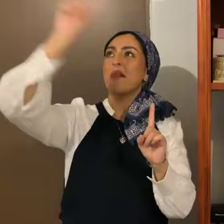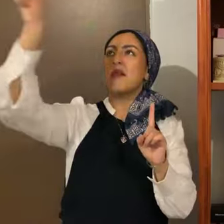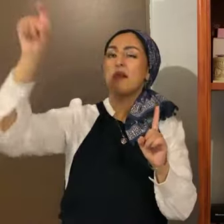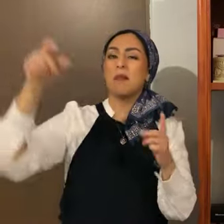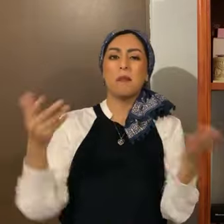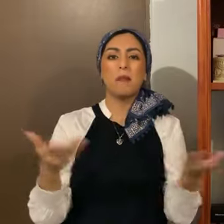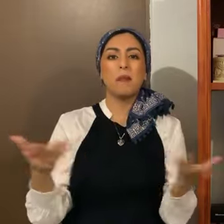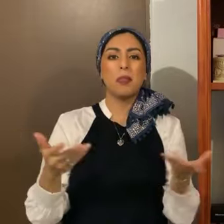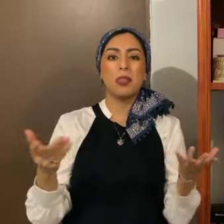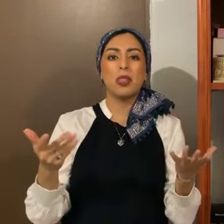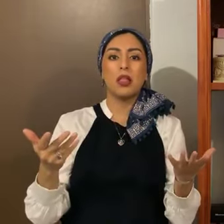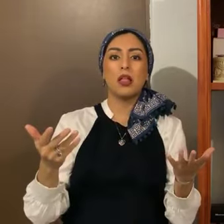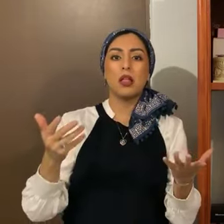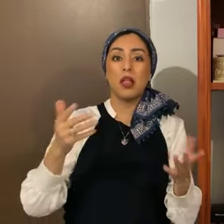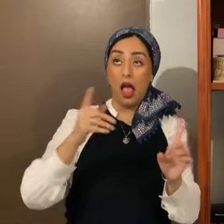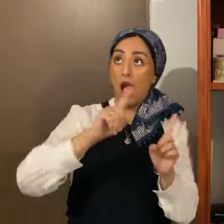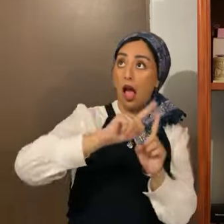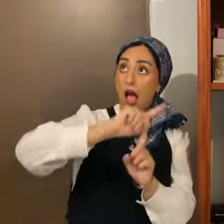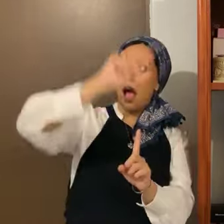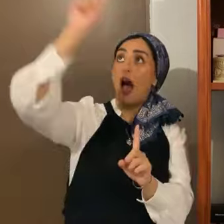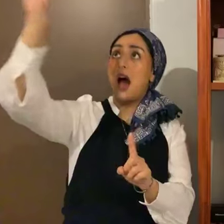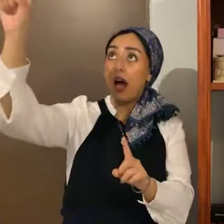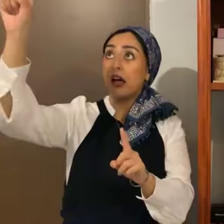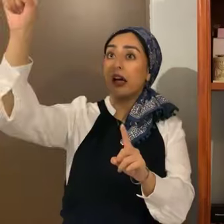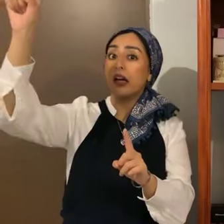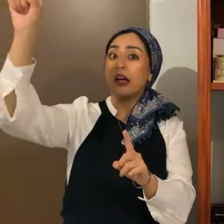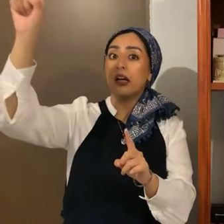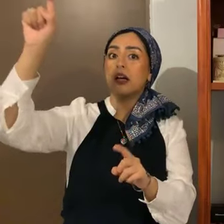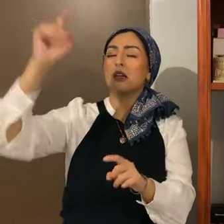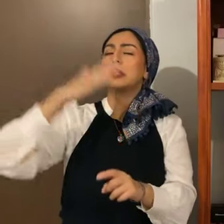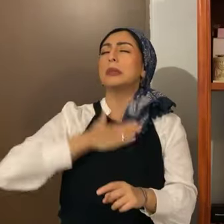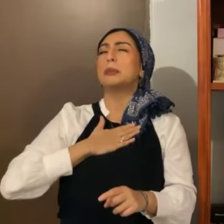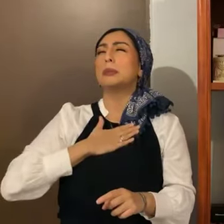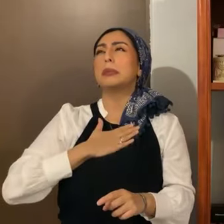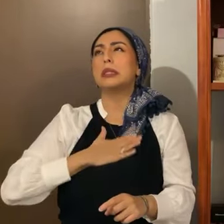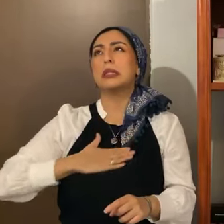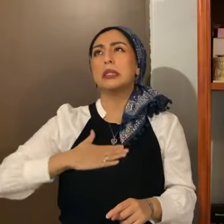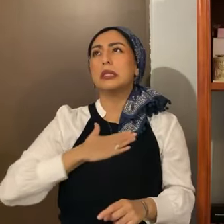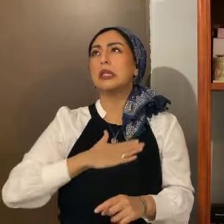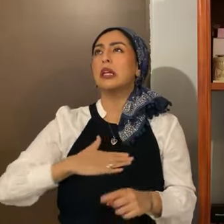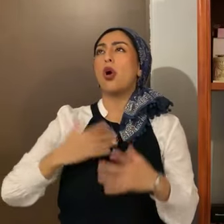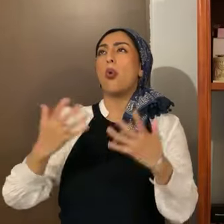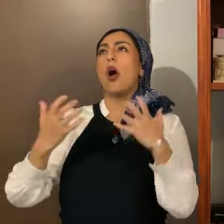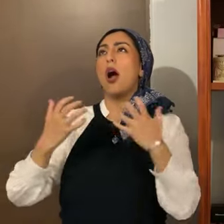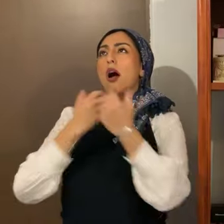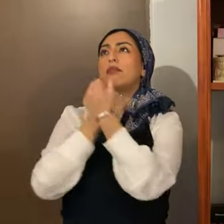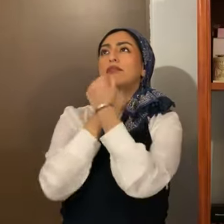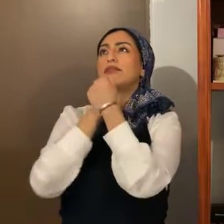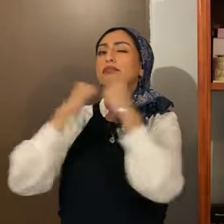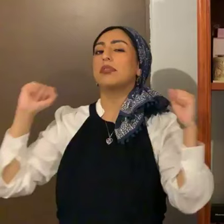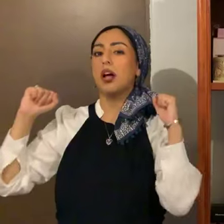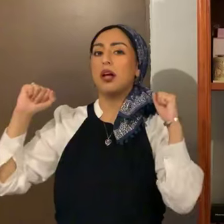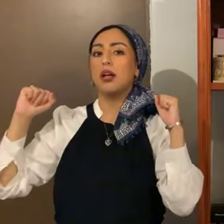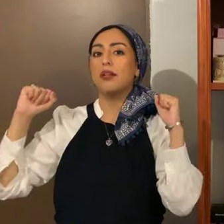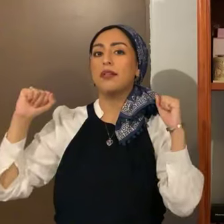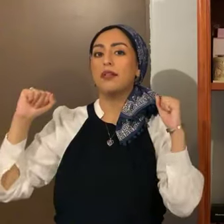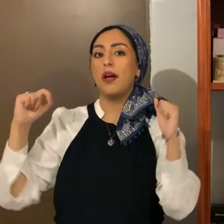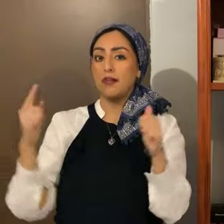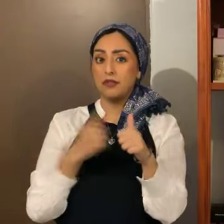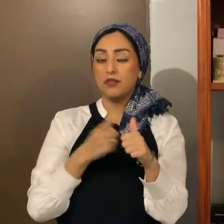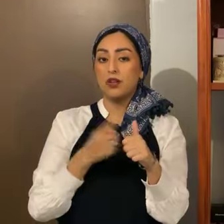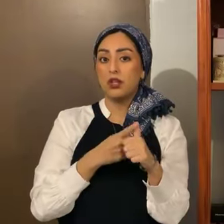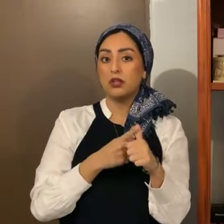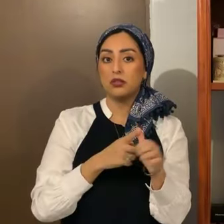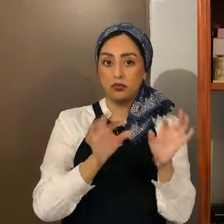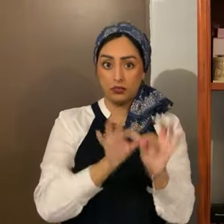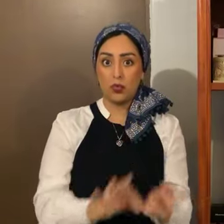liberación, la cual se basa en el nombre de Yahweh. Es muy